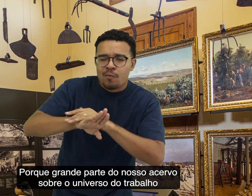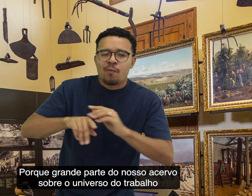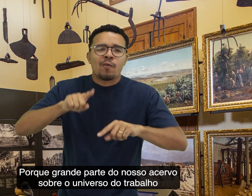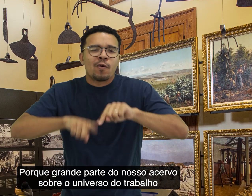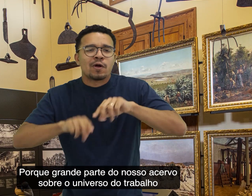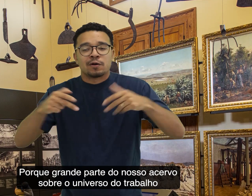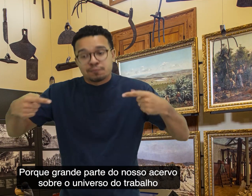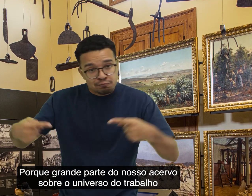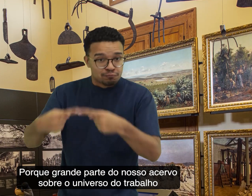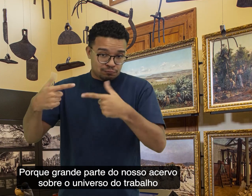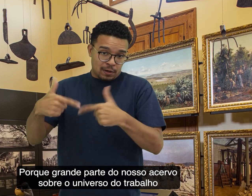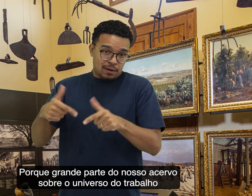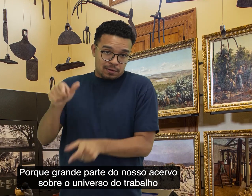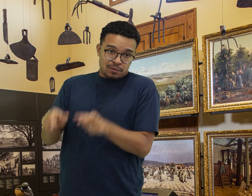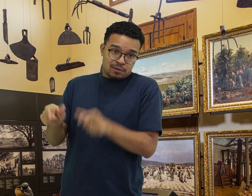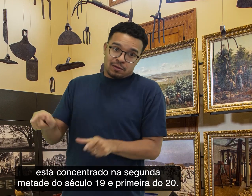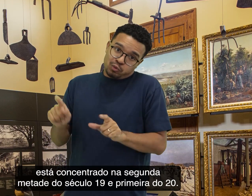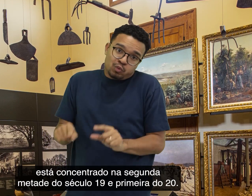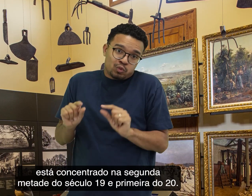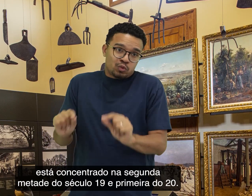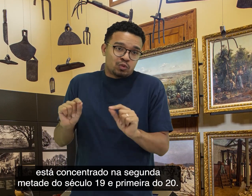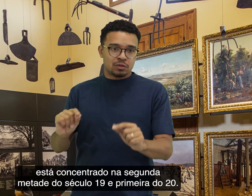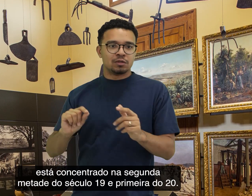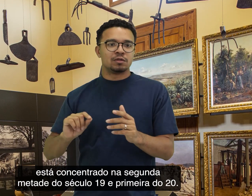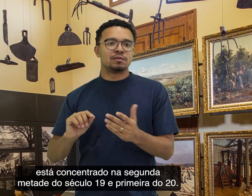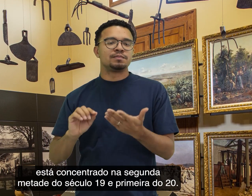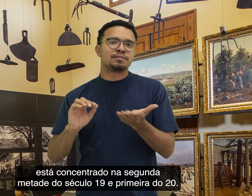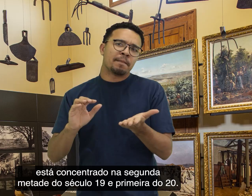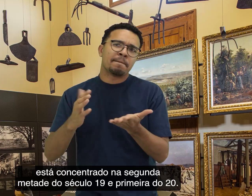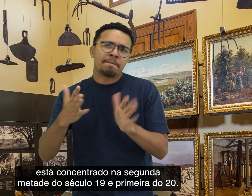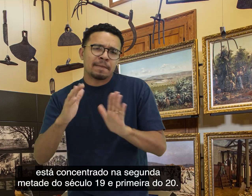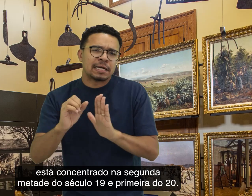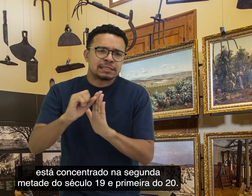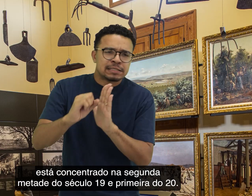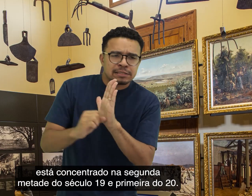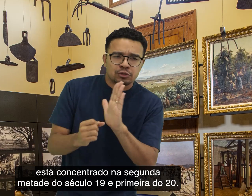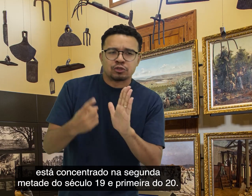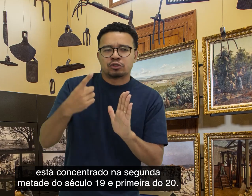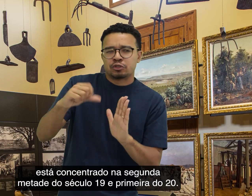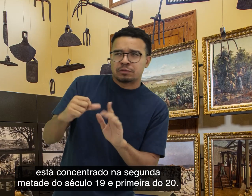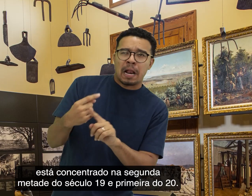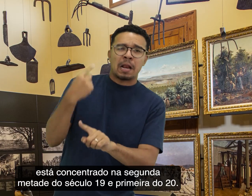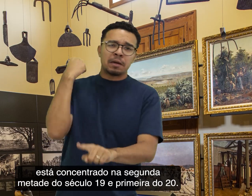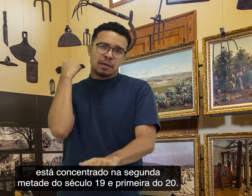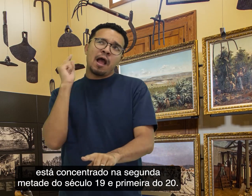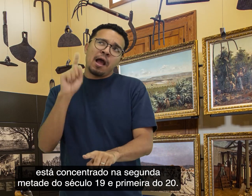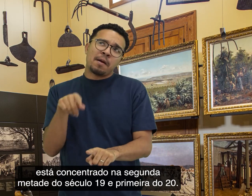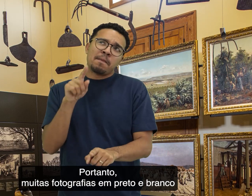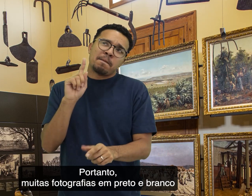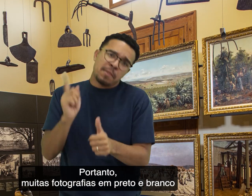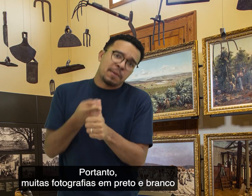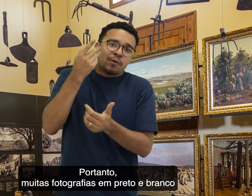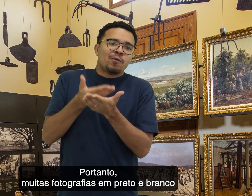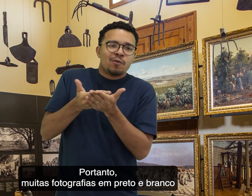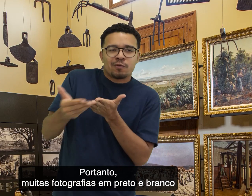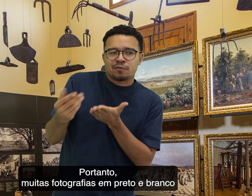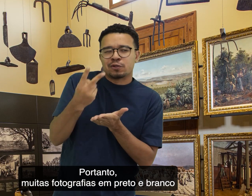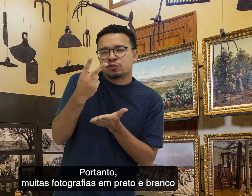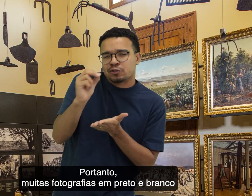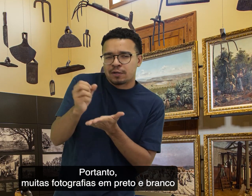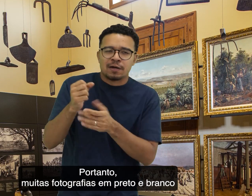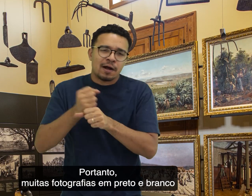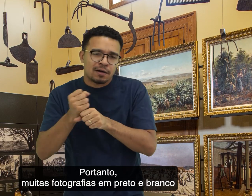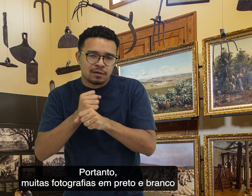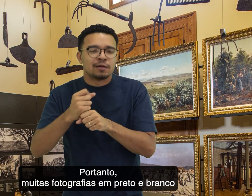nosso acervo sobre o universo do trabalho está concentrado na segunda metade do século XIX, primeira do XX,